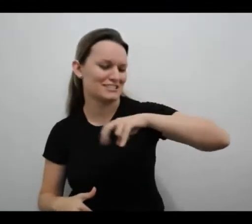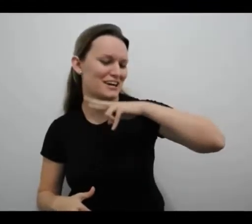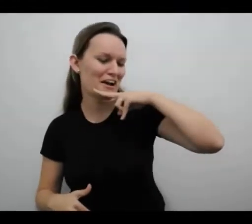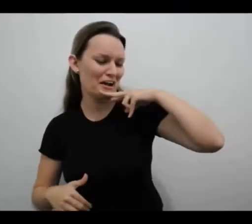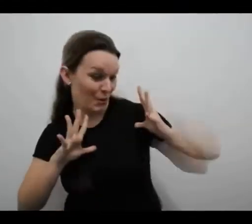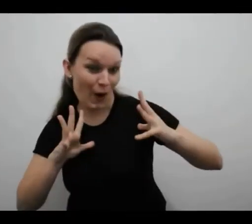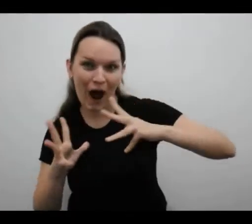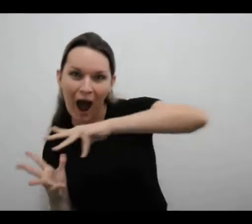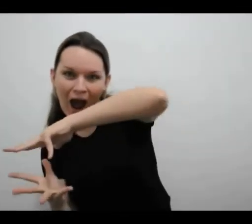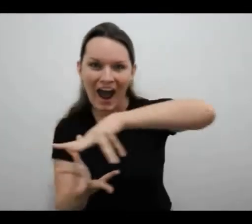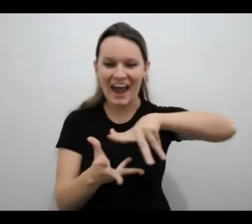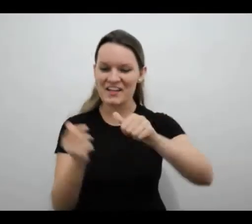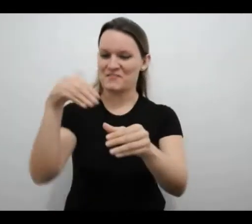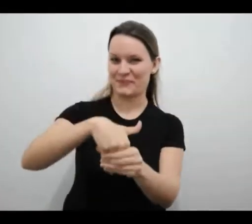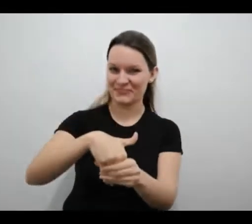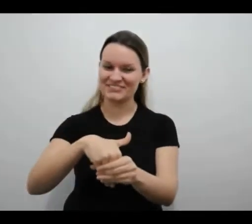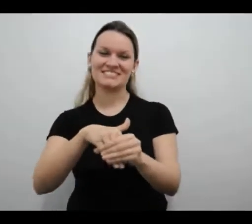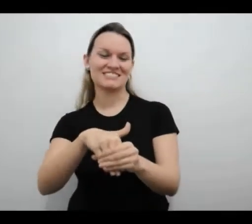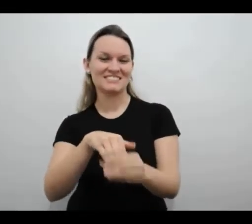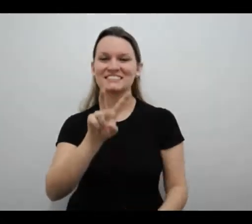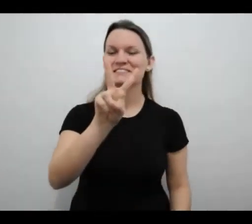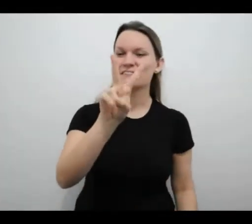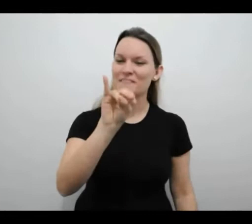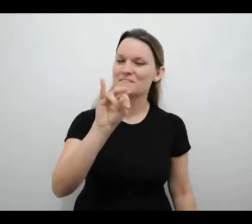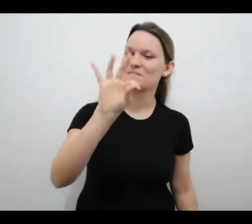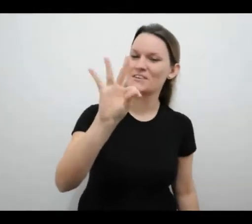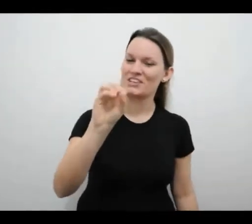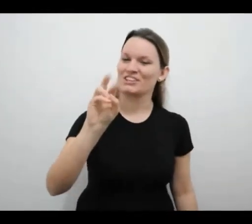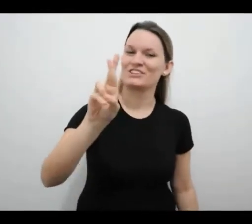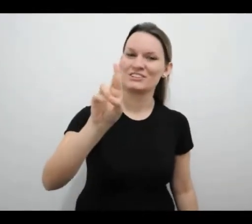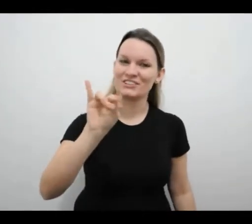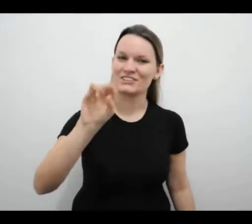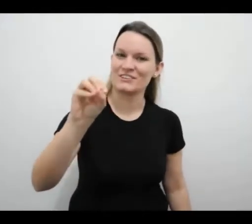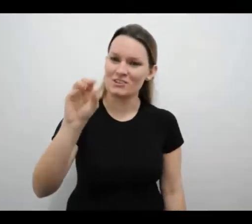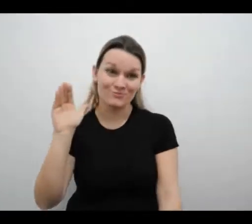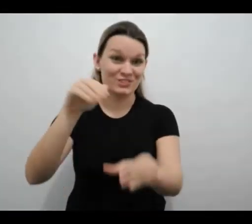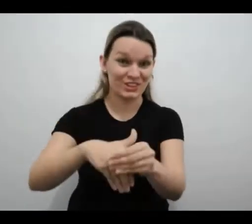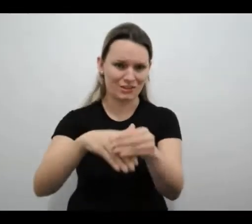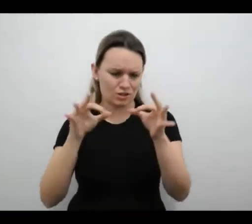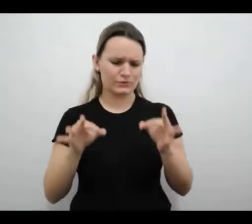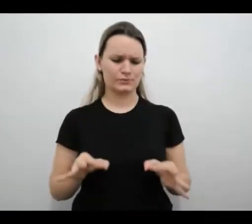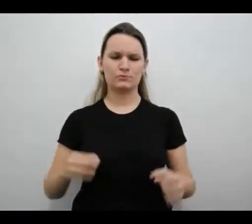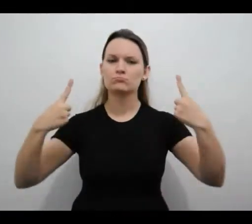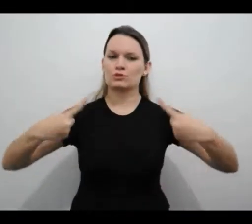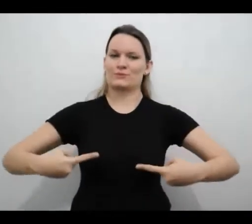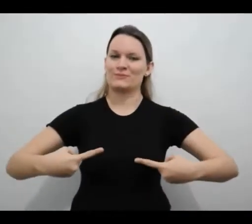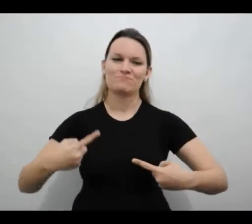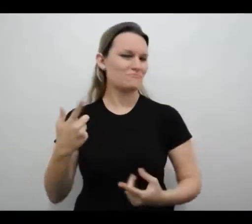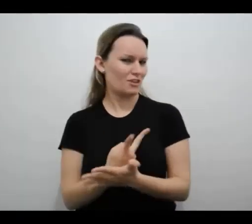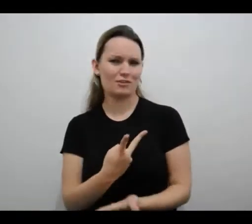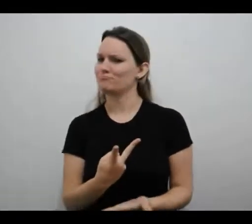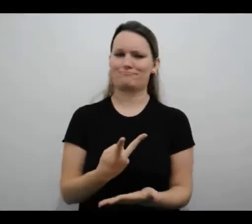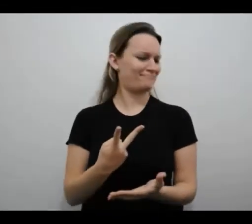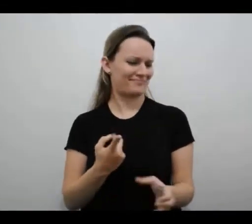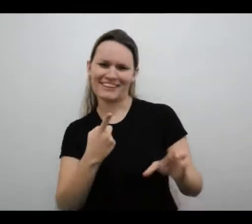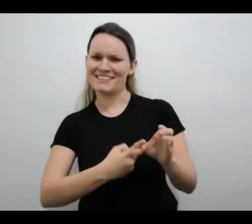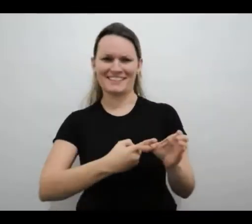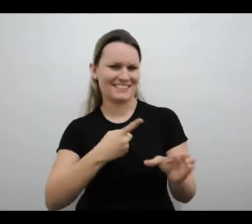Todo mundo vai votar Vitório nessa eleição. Honestidade e competência, dessa vez sem erro não.